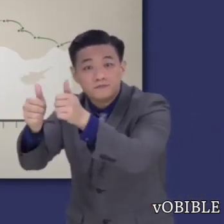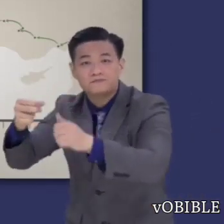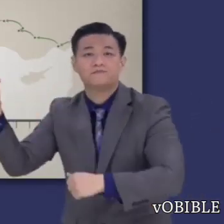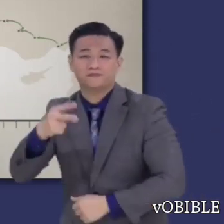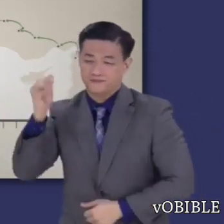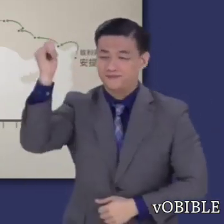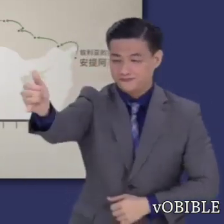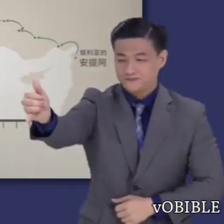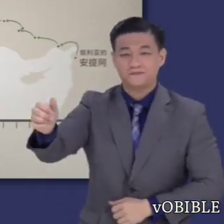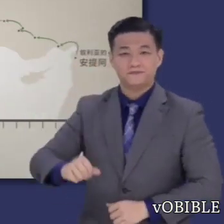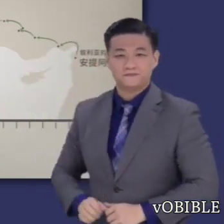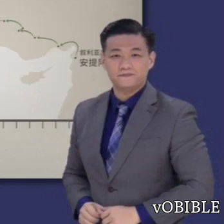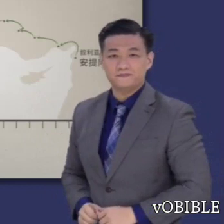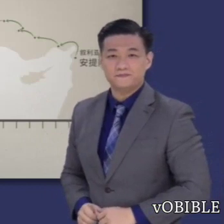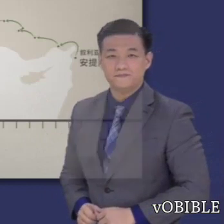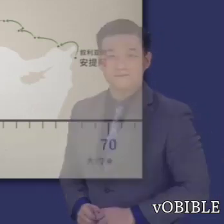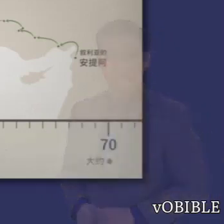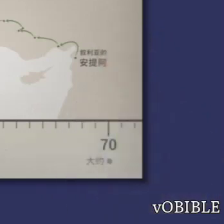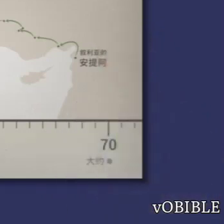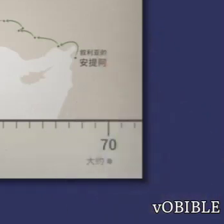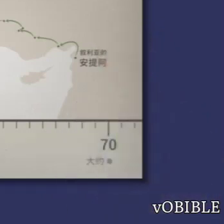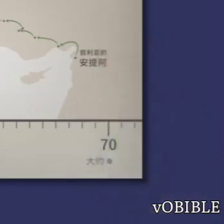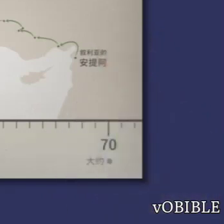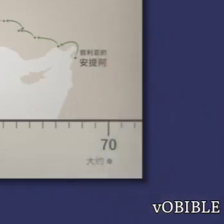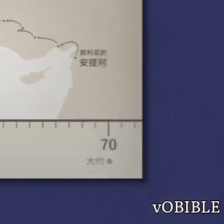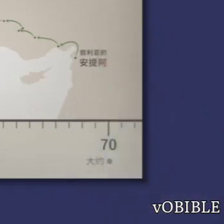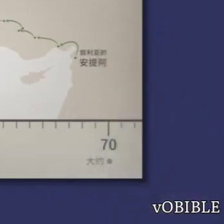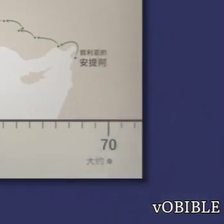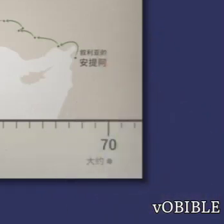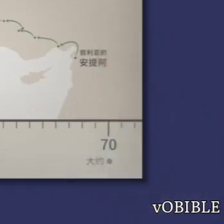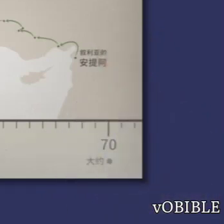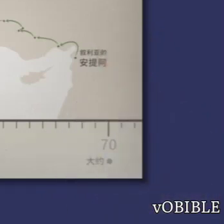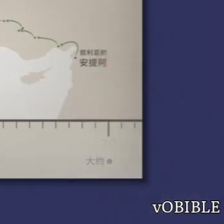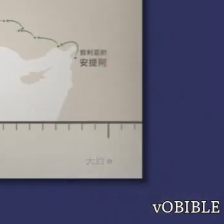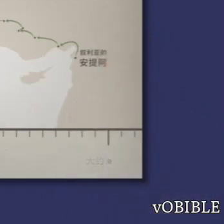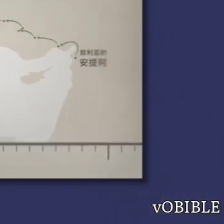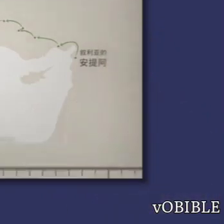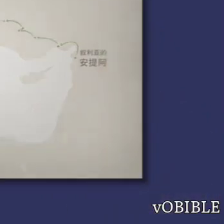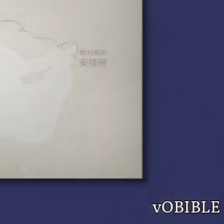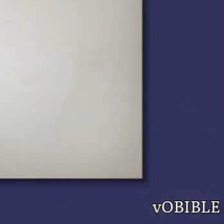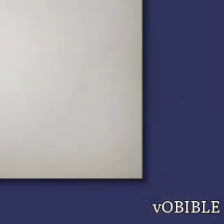分表达了自己跟当地基督徒之间的深厚感情。